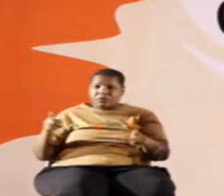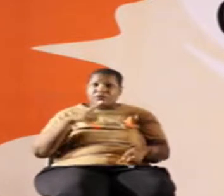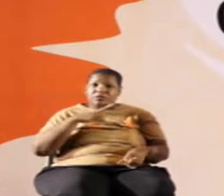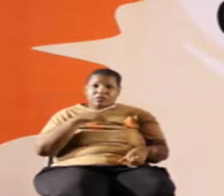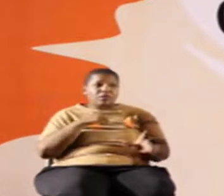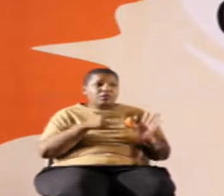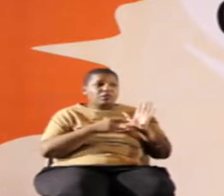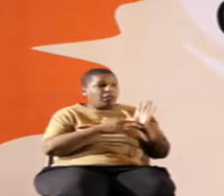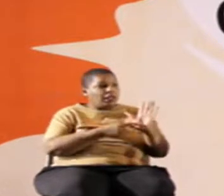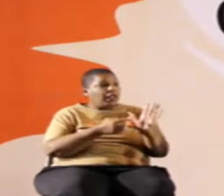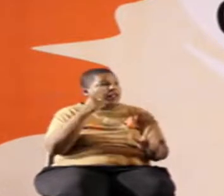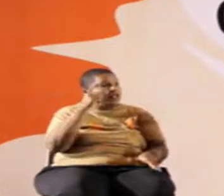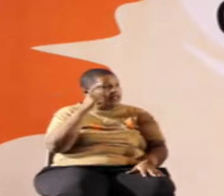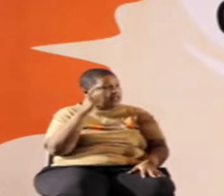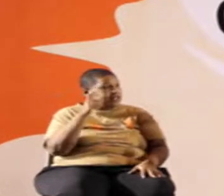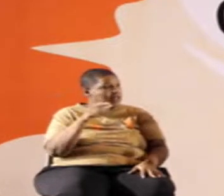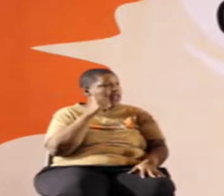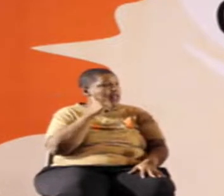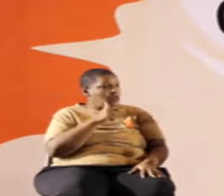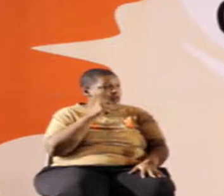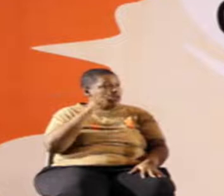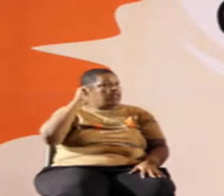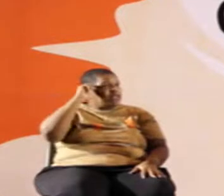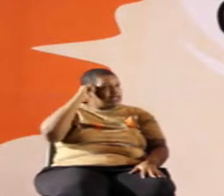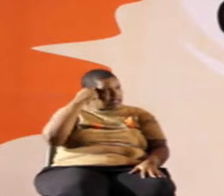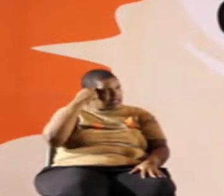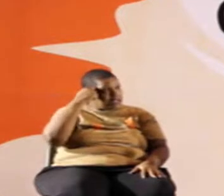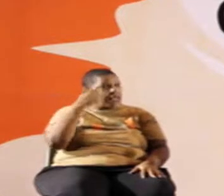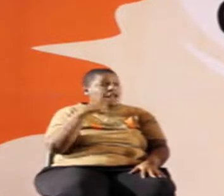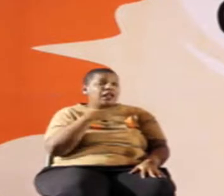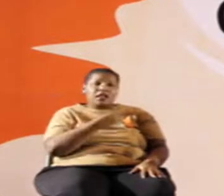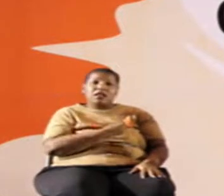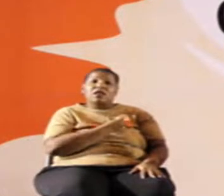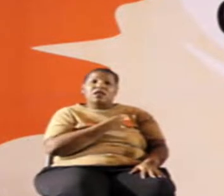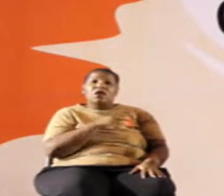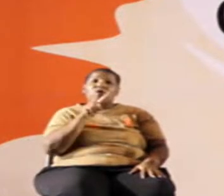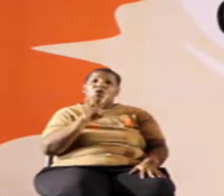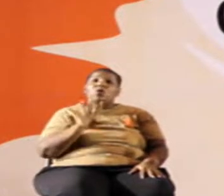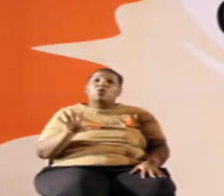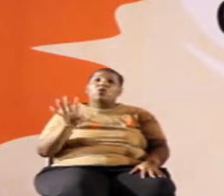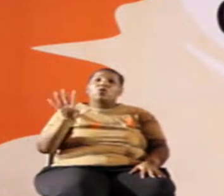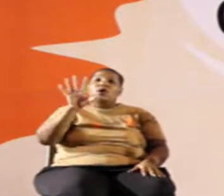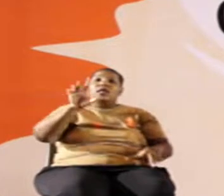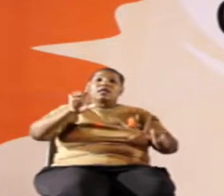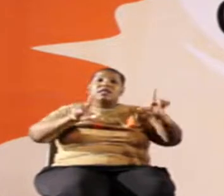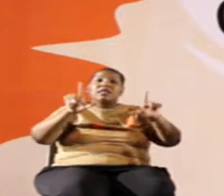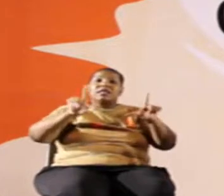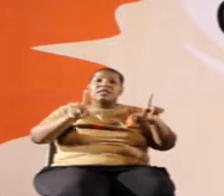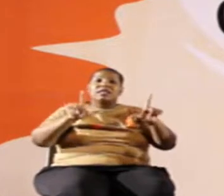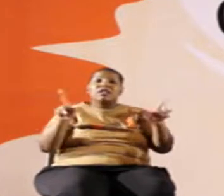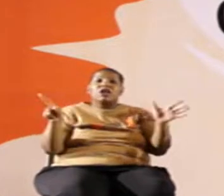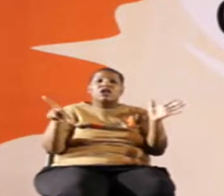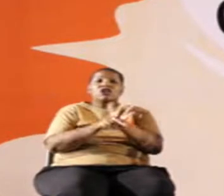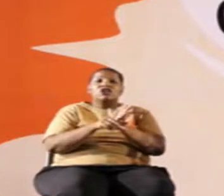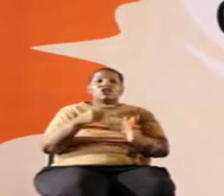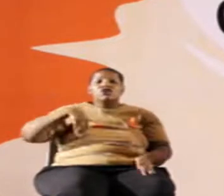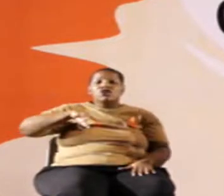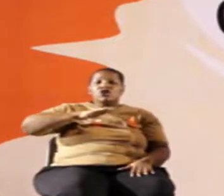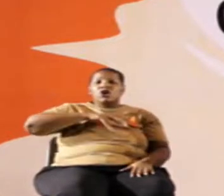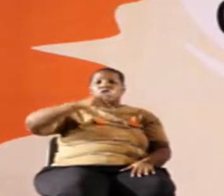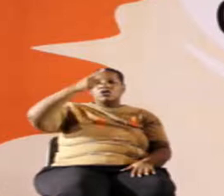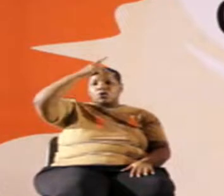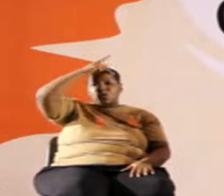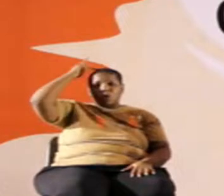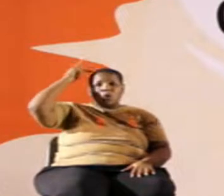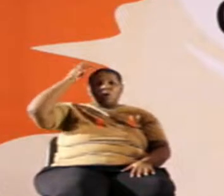mais interessante é que essas mulheres negras, elas estão ocupando os espaços de mídia com os nossos cabelos, com